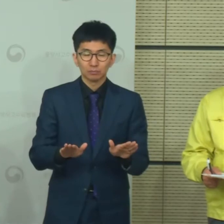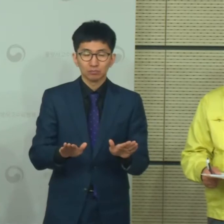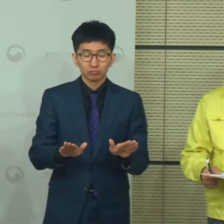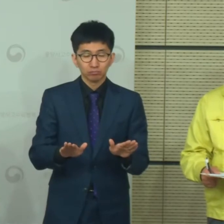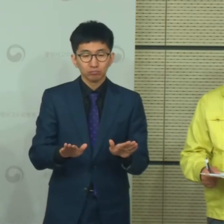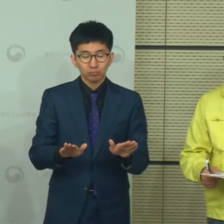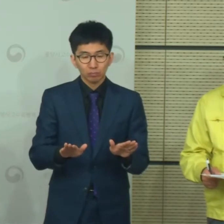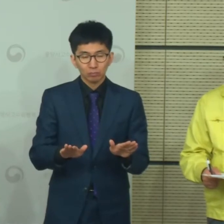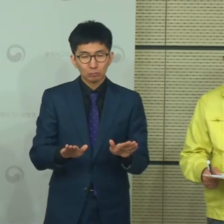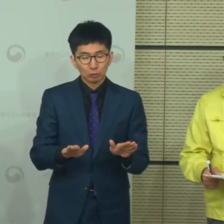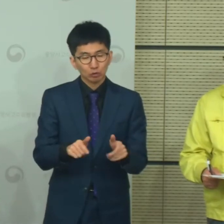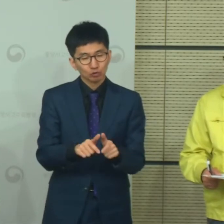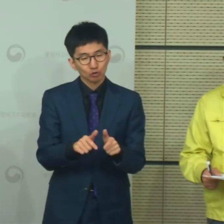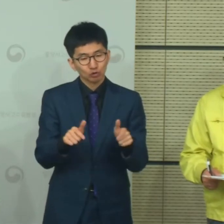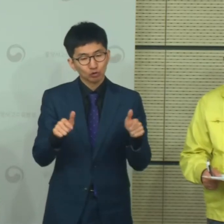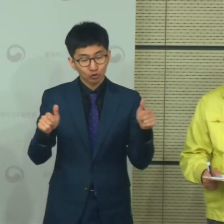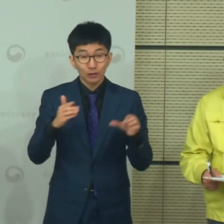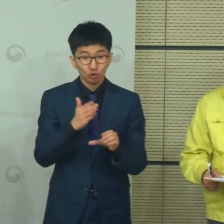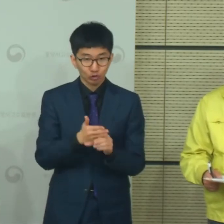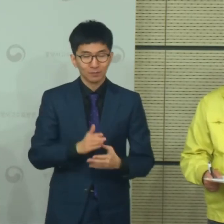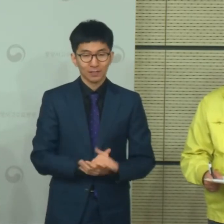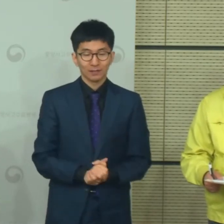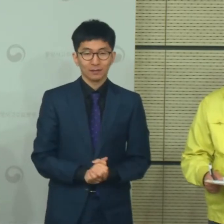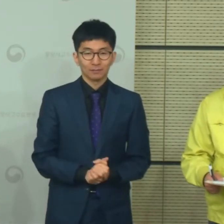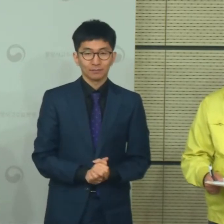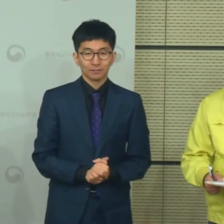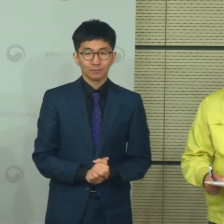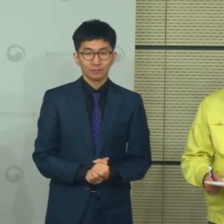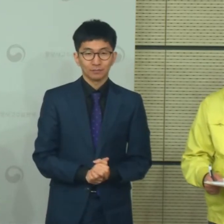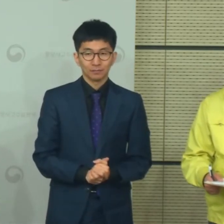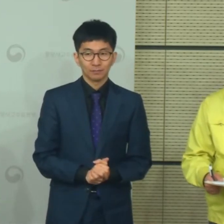나타나고 있는 것으로 파악을 하고 있고